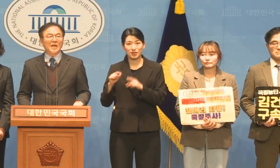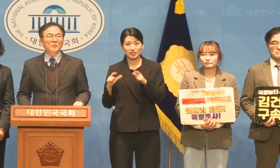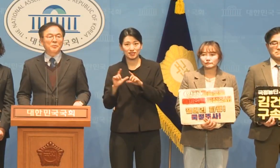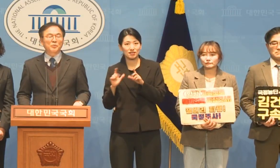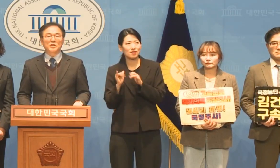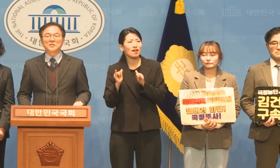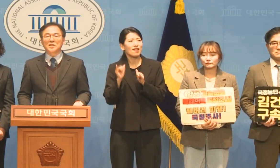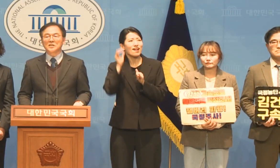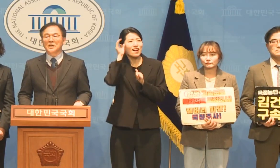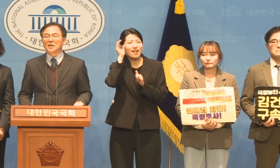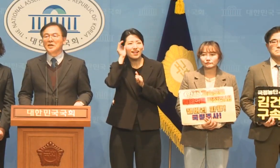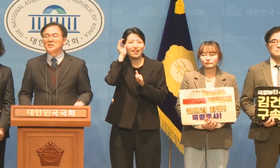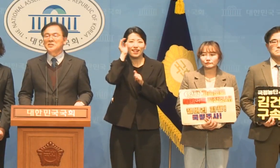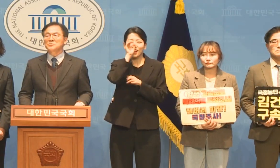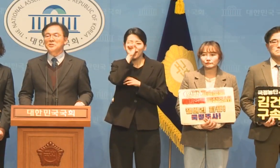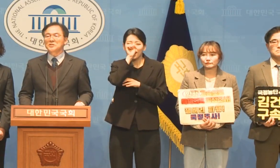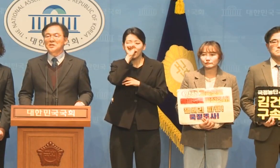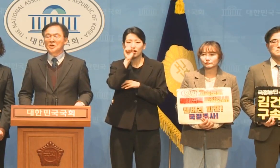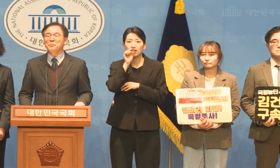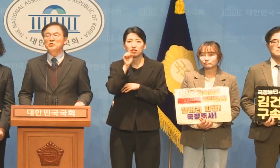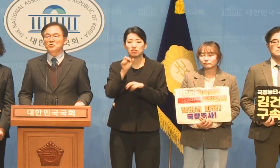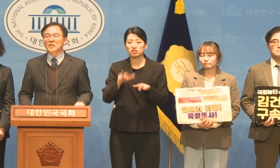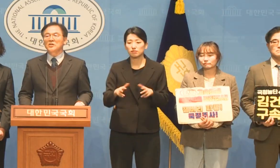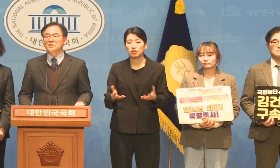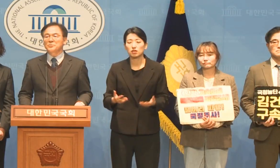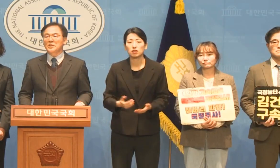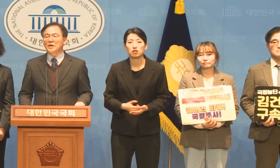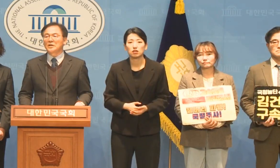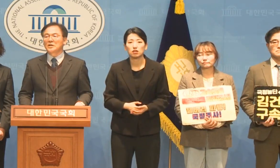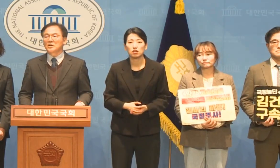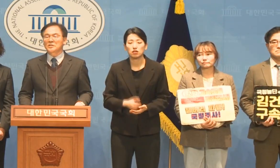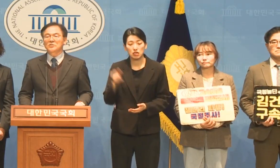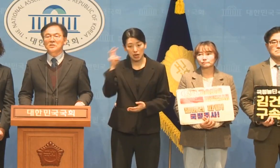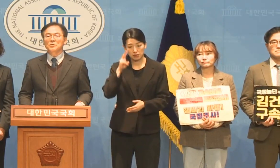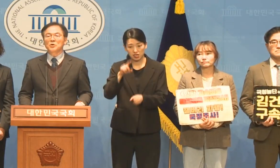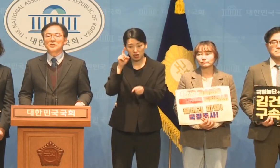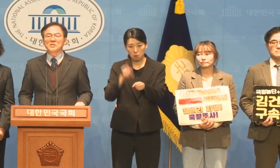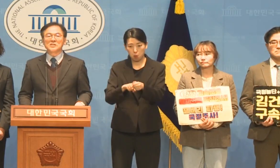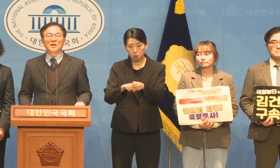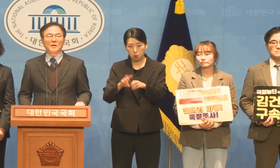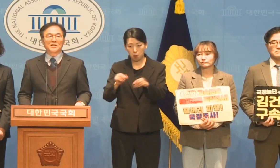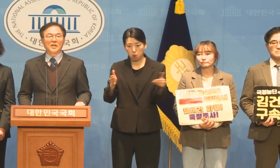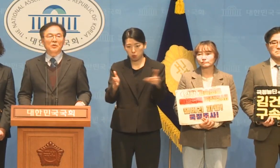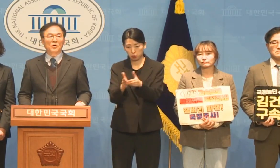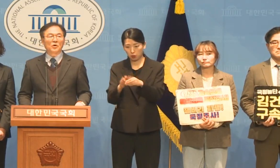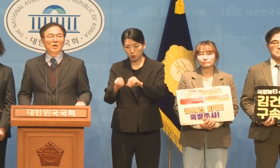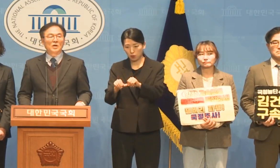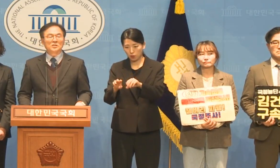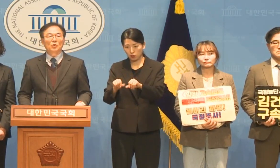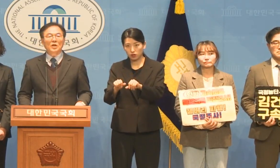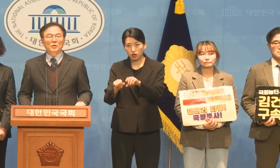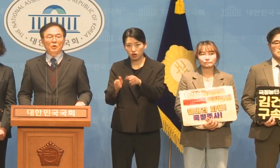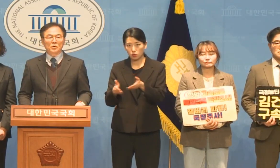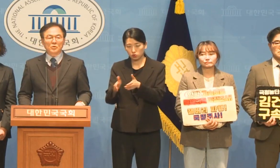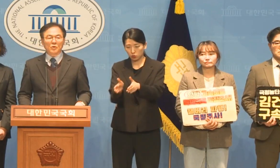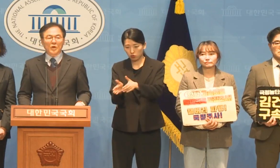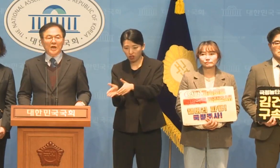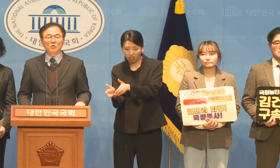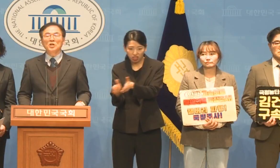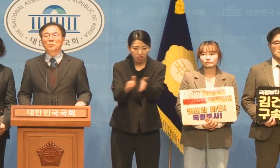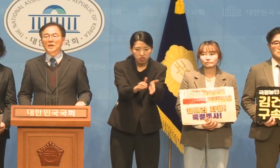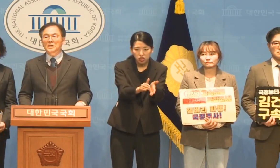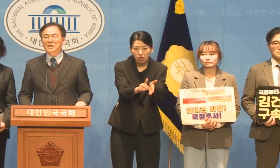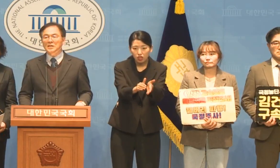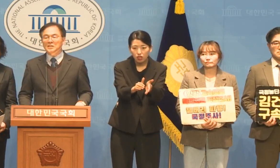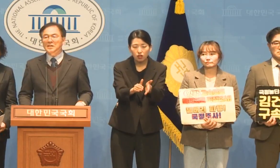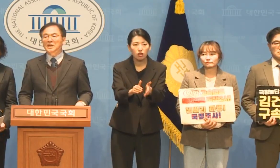고속도로의 기대감에 부풀어 있을 텐데 지금은 전면 중단되어 있습니다. 그래서 특검을 통해서 진상을 밝혀내고 서울 양평 고속도로가